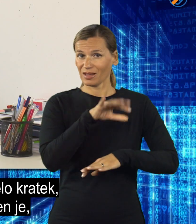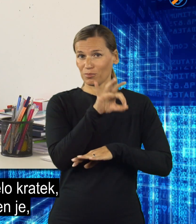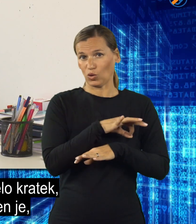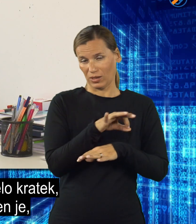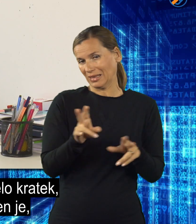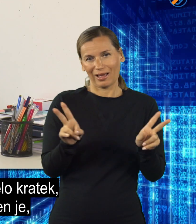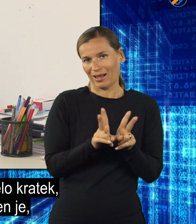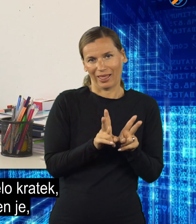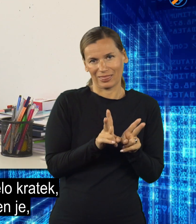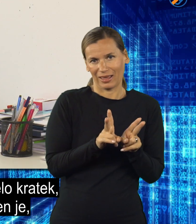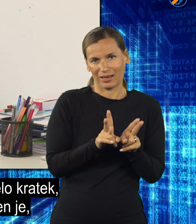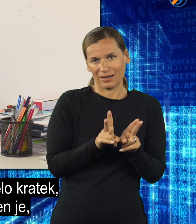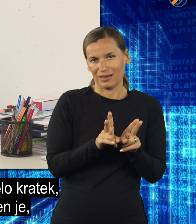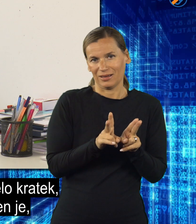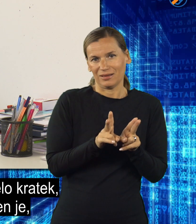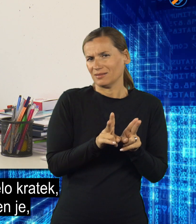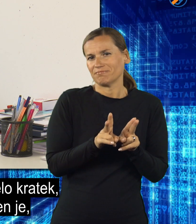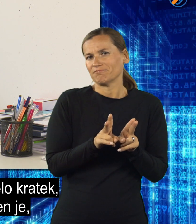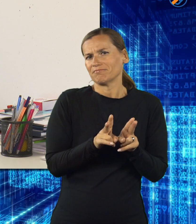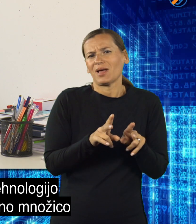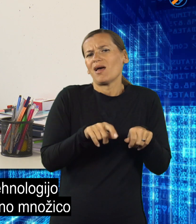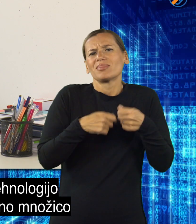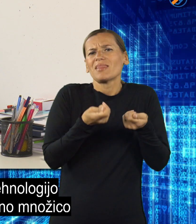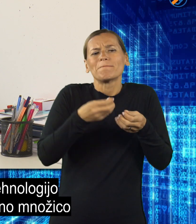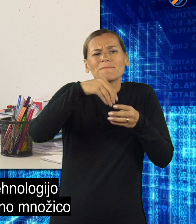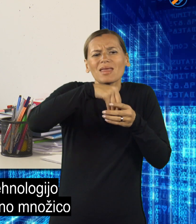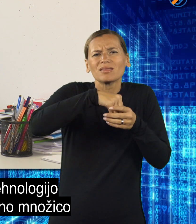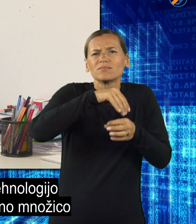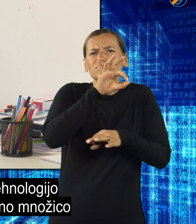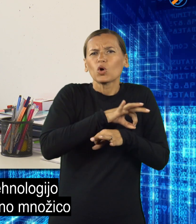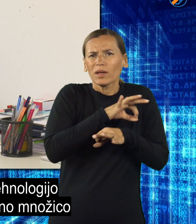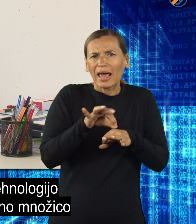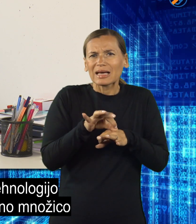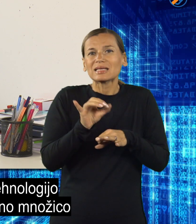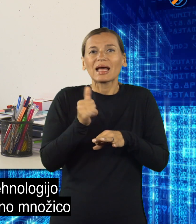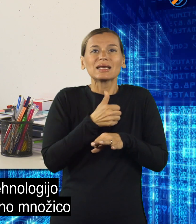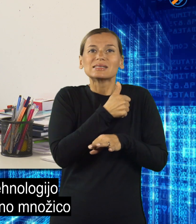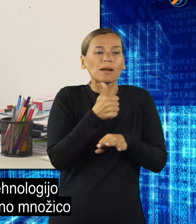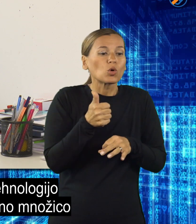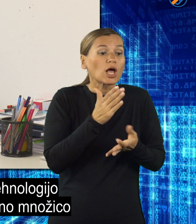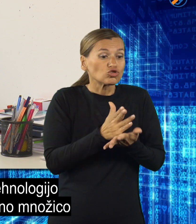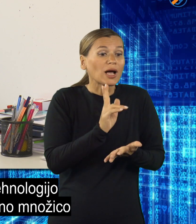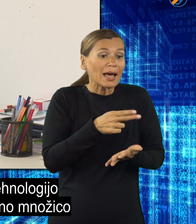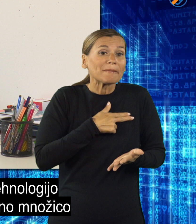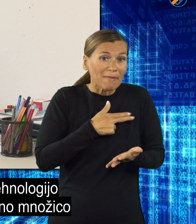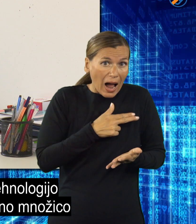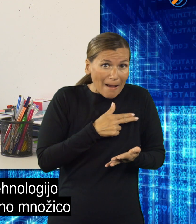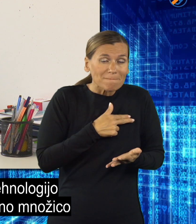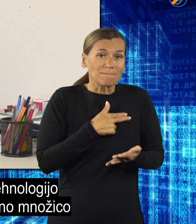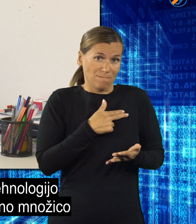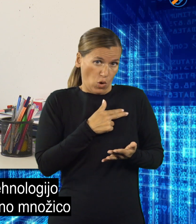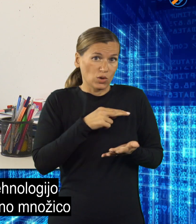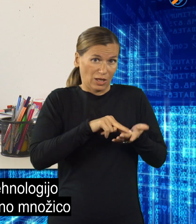In ta projekt je zelo kratek. Njegov namen je, da že izdelano tehnologijo poizkusimo